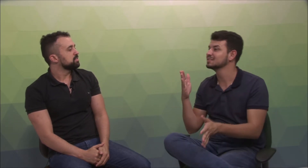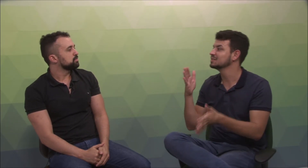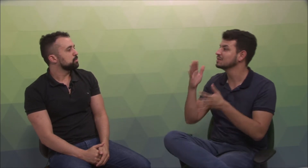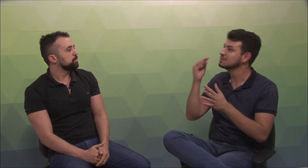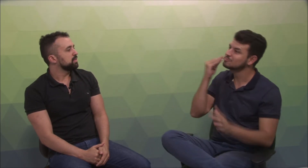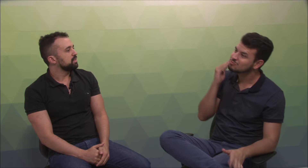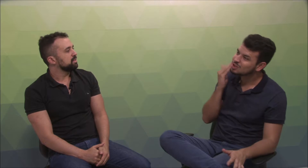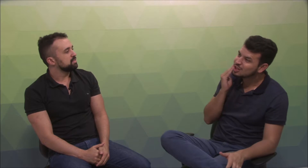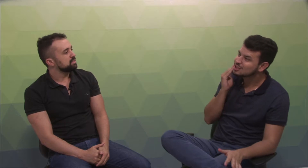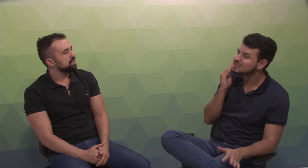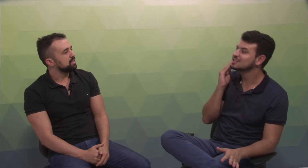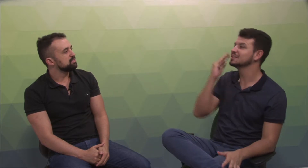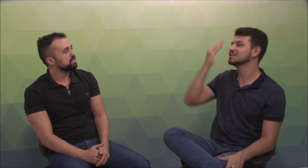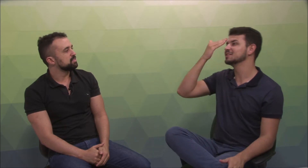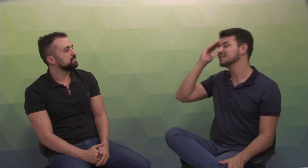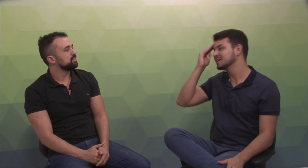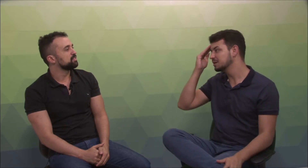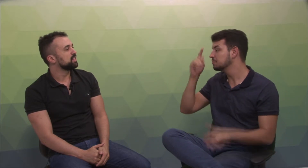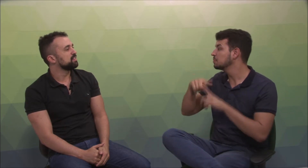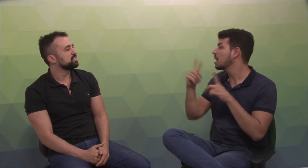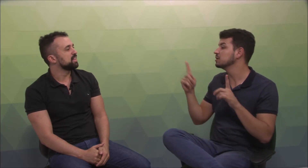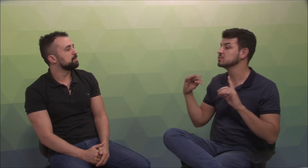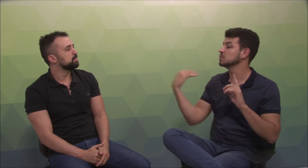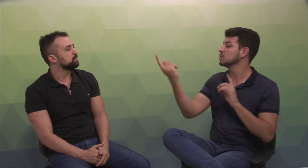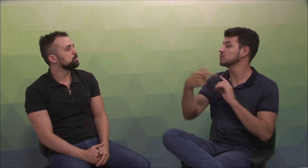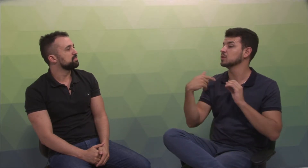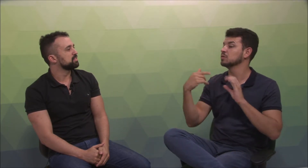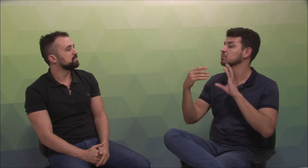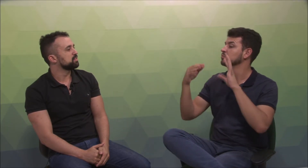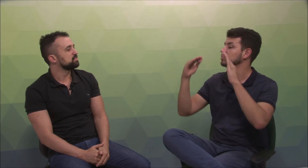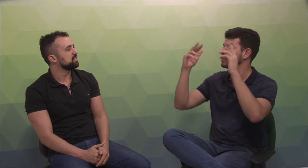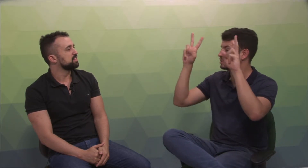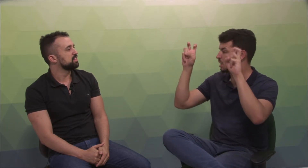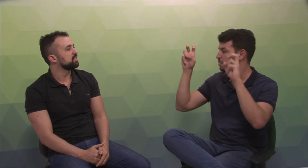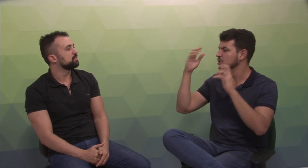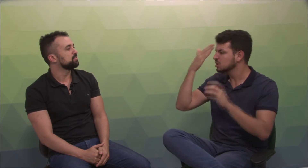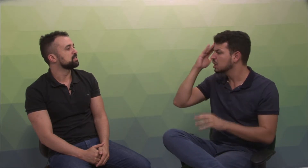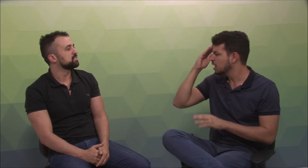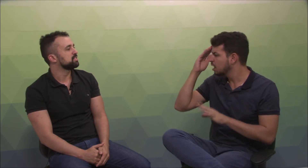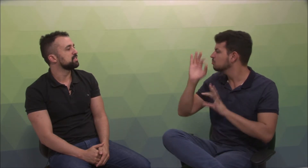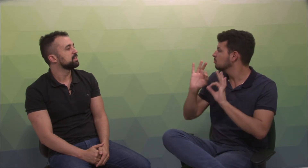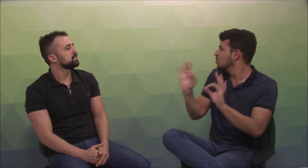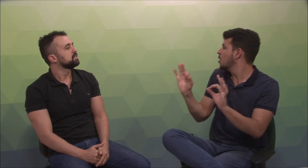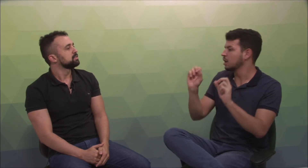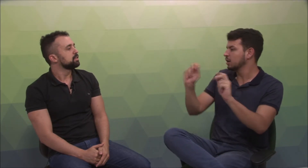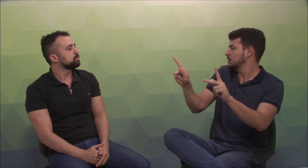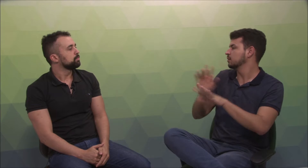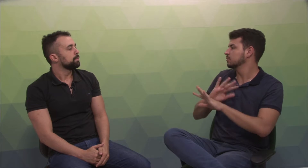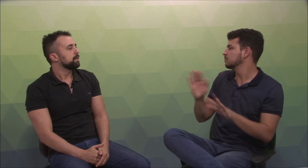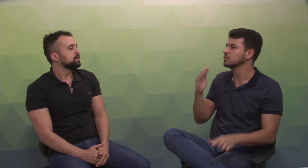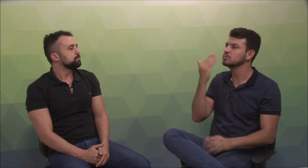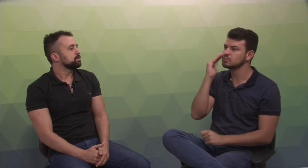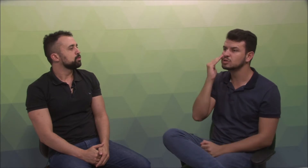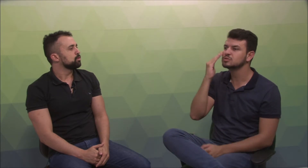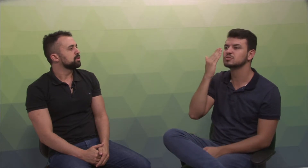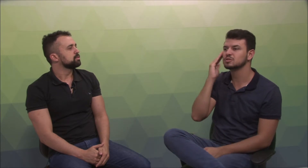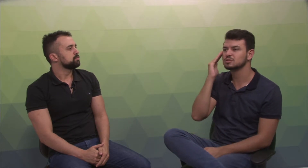estou com preguiça, às vezes eu não quero levantar a mão para fazer o sinal de entender, eu faço assim. Então, depende do contexto.